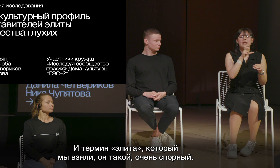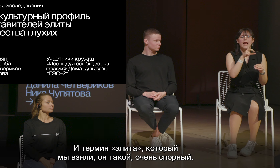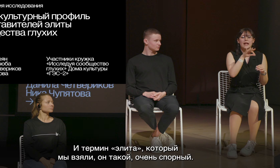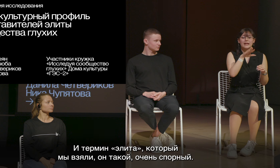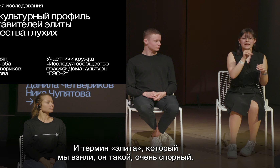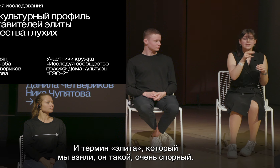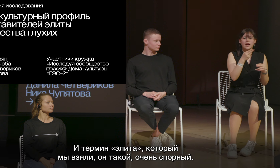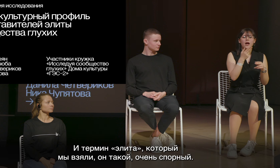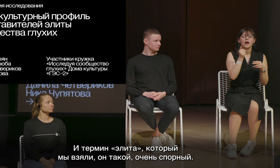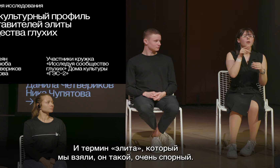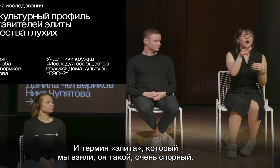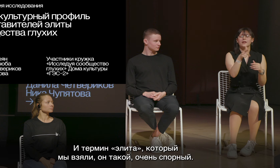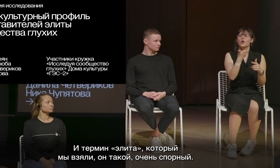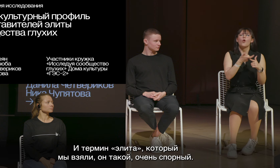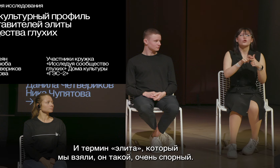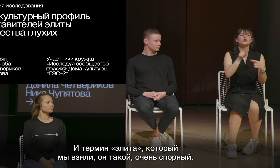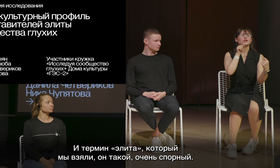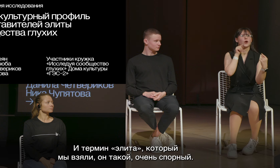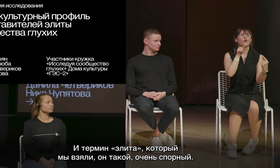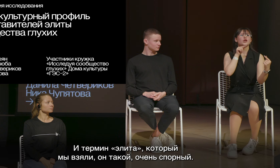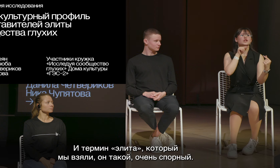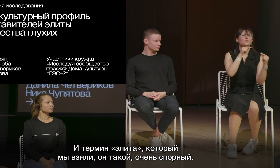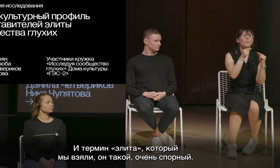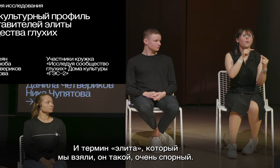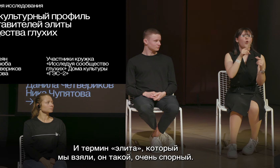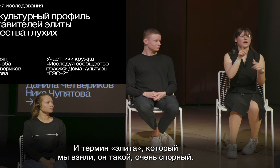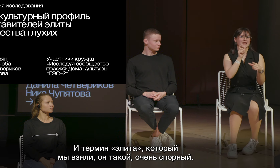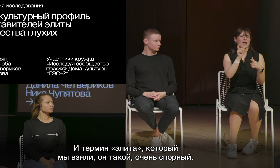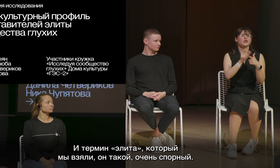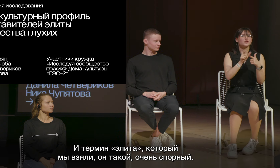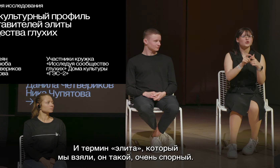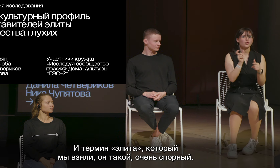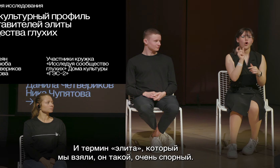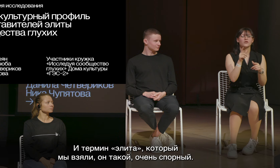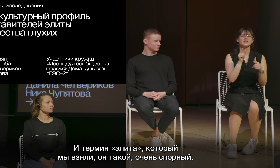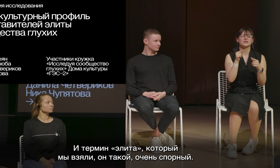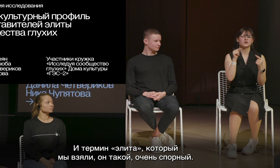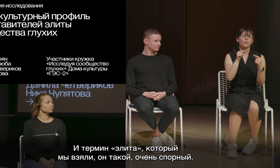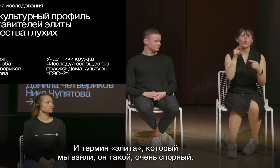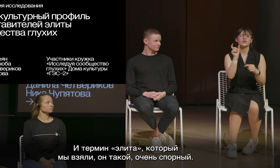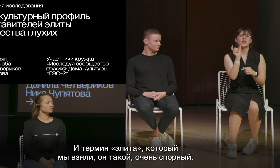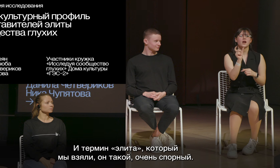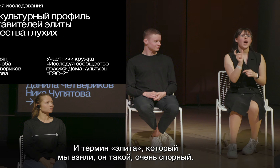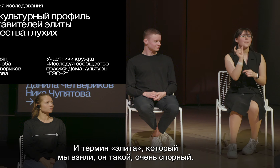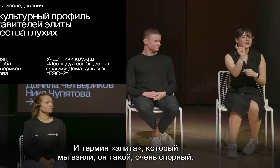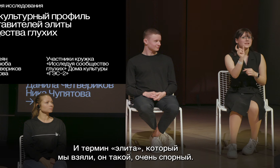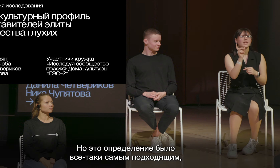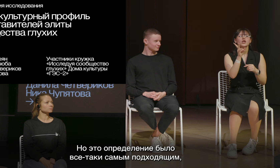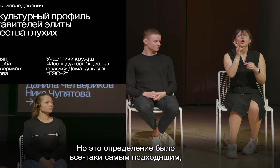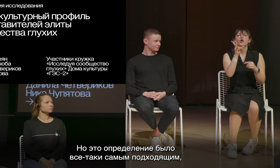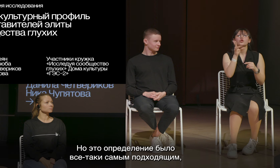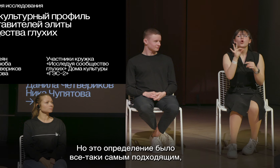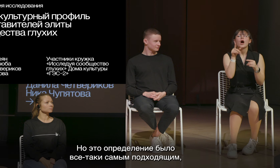И термин «элита», который мы взяли, он тоже очень спорный. Это понятие и